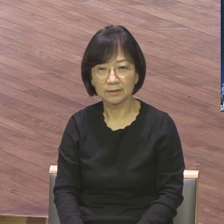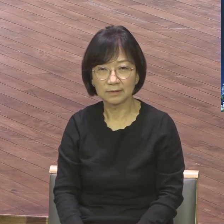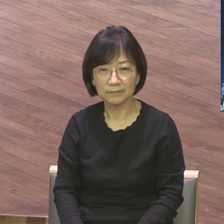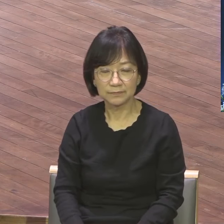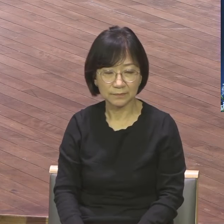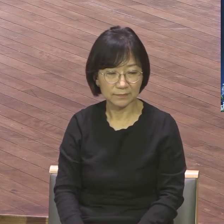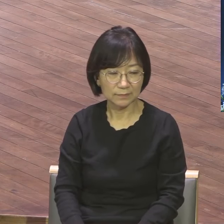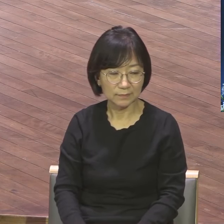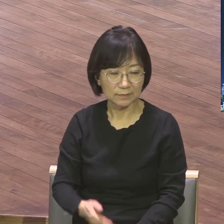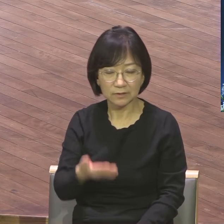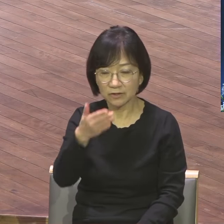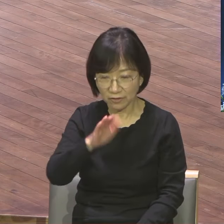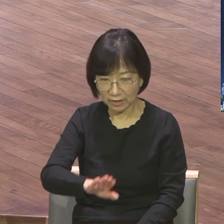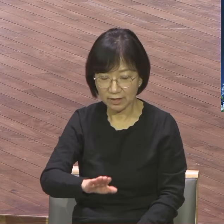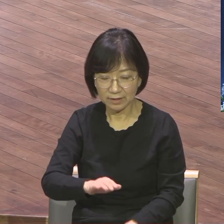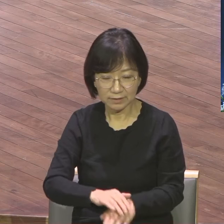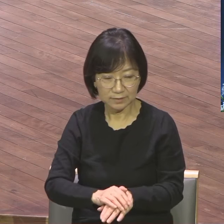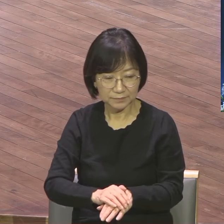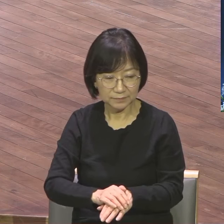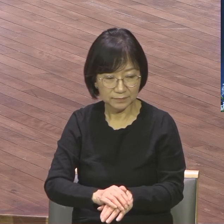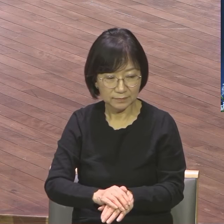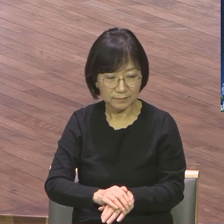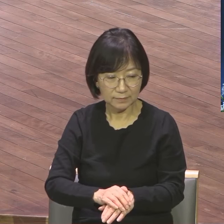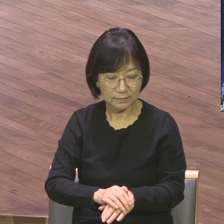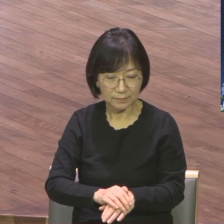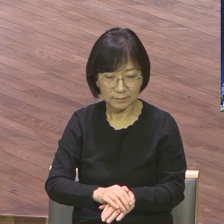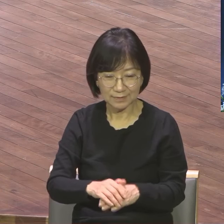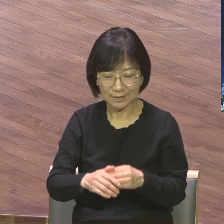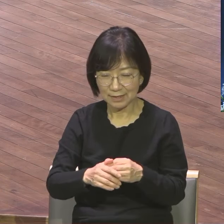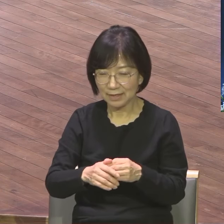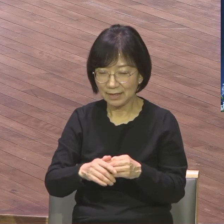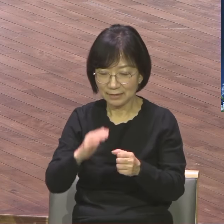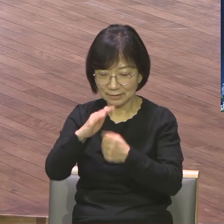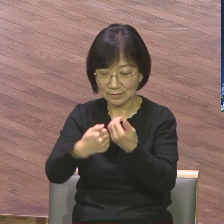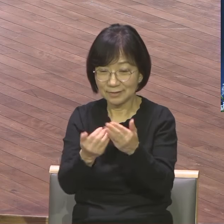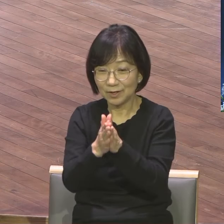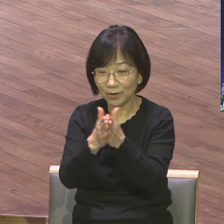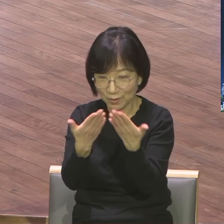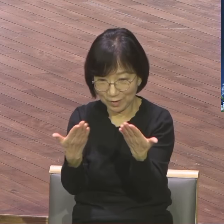것을 너무너무 귀하게 여기요. 아벨의 첫 새끼와 기름,